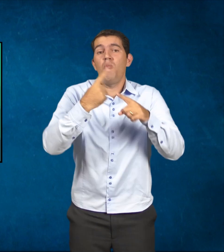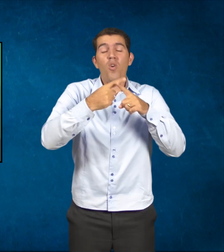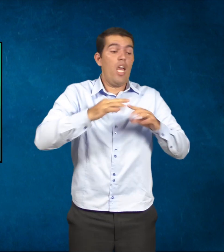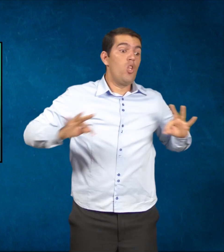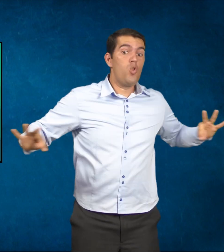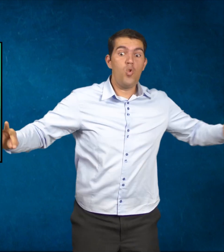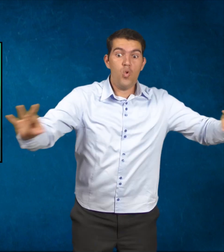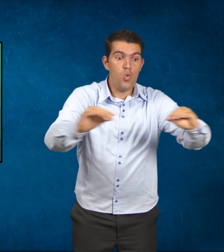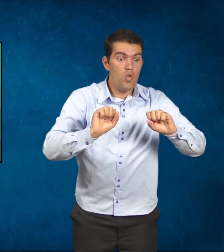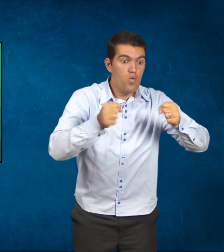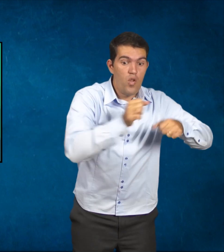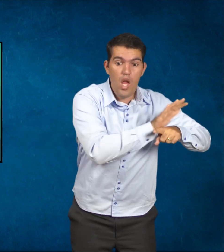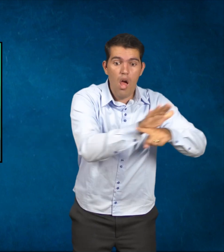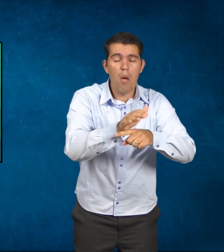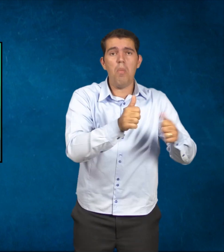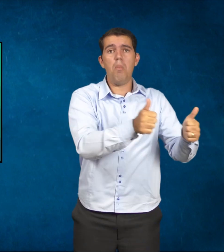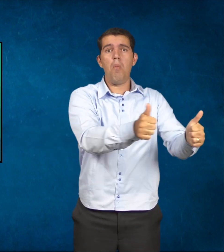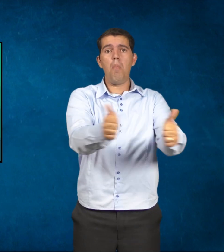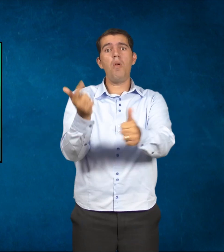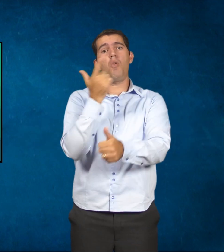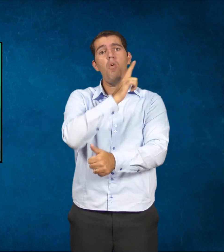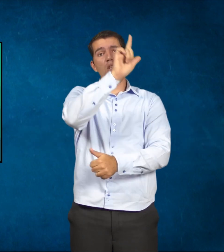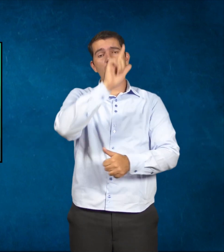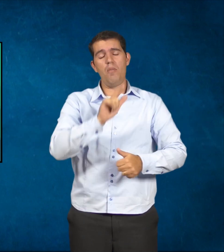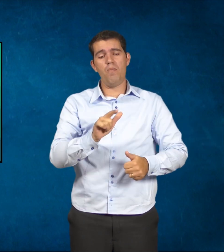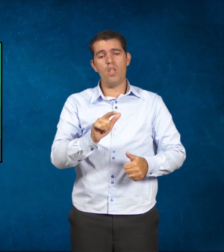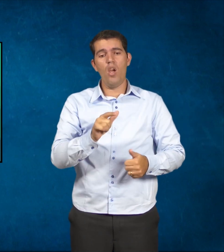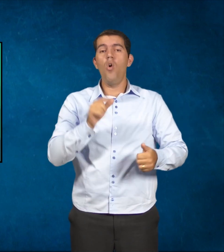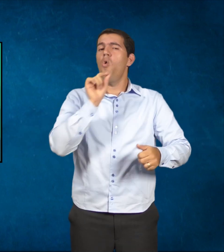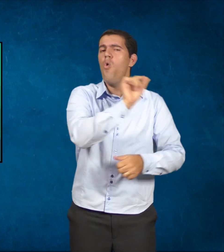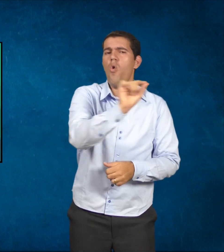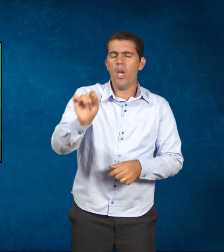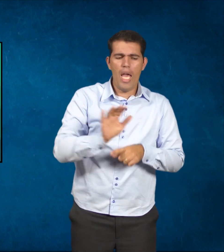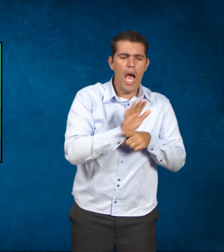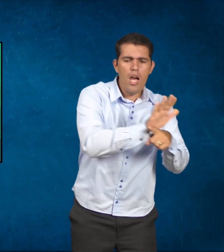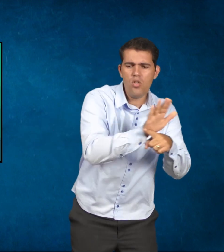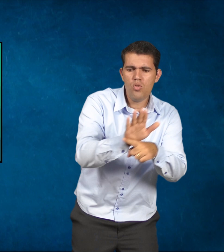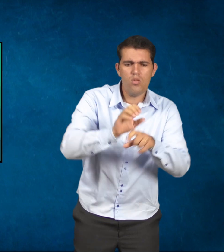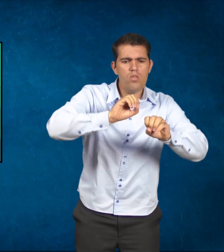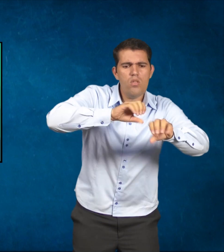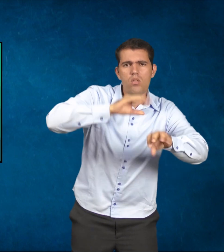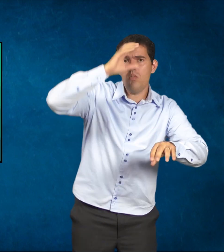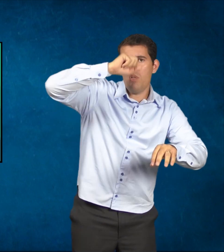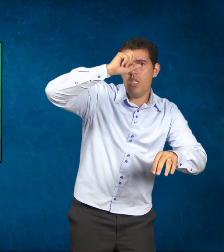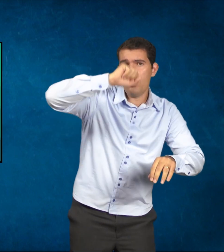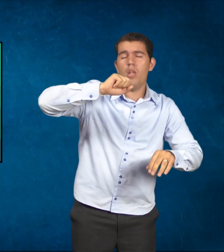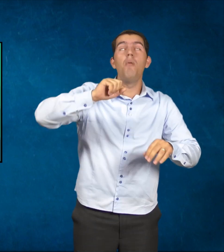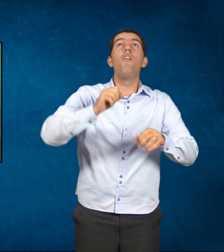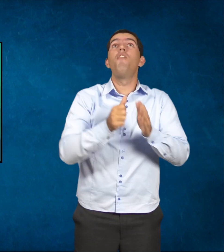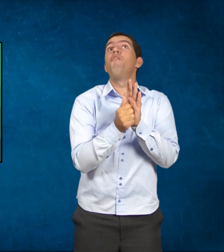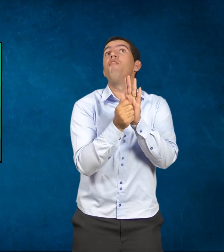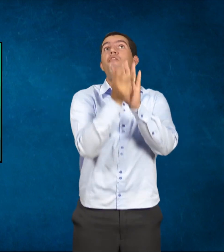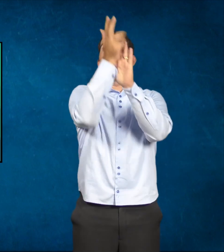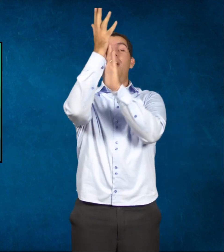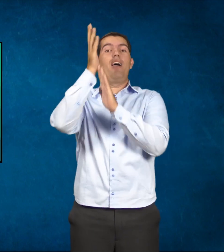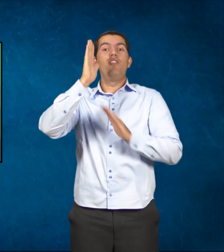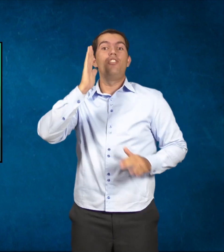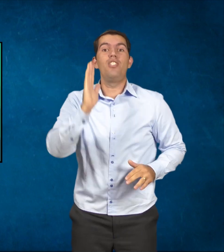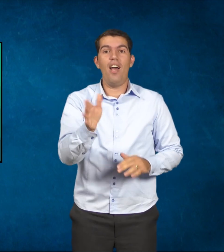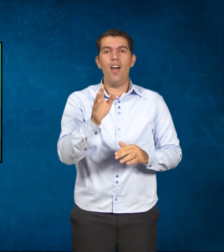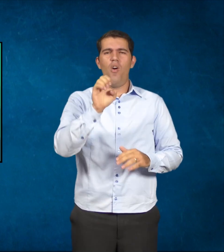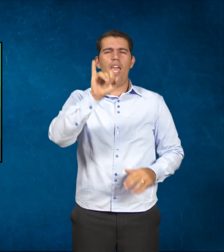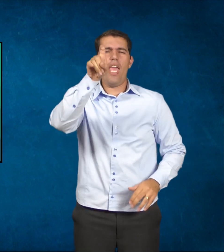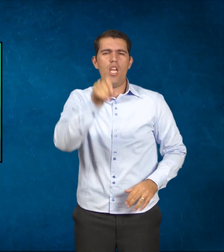funciona. O que funciona no ensino e na aprendizagem, com muita frequência, o eixo de comparação é colocado